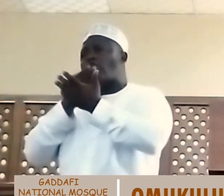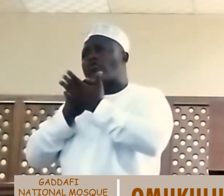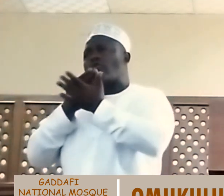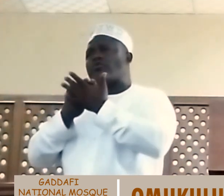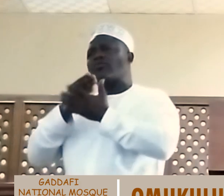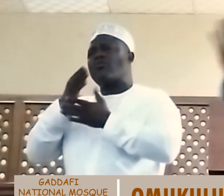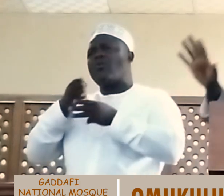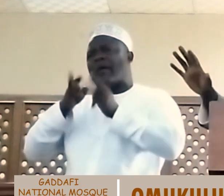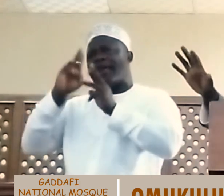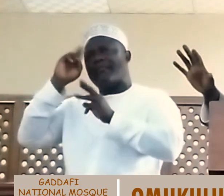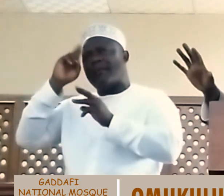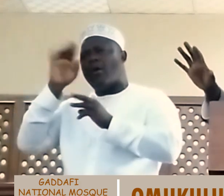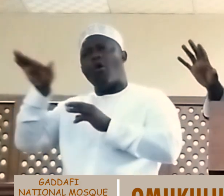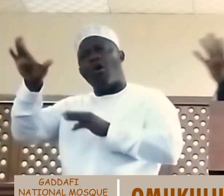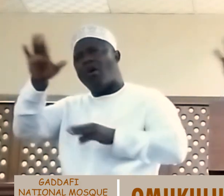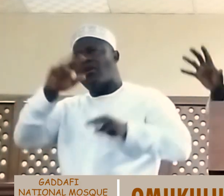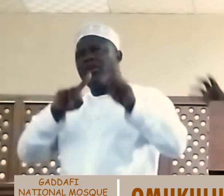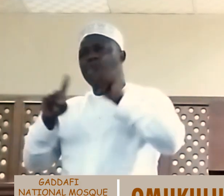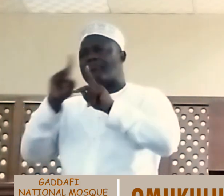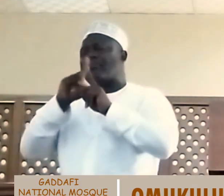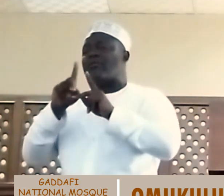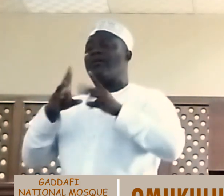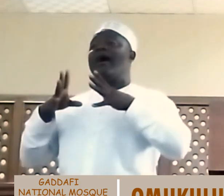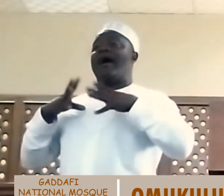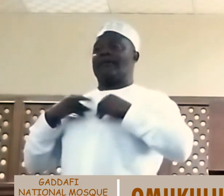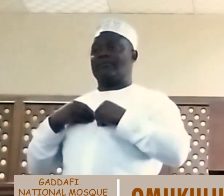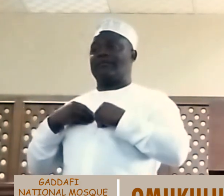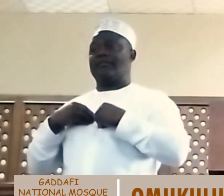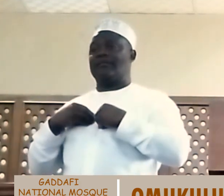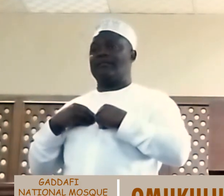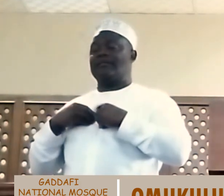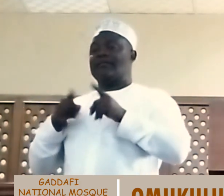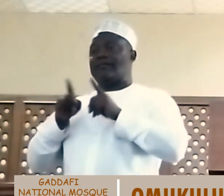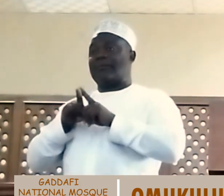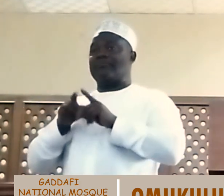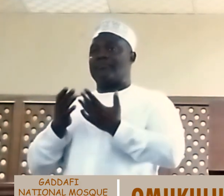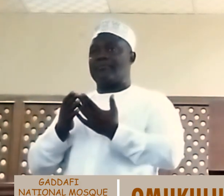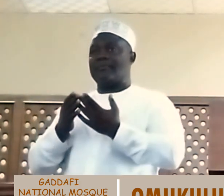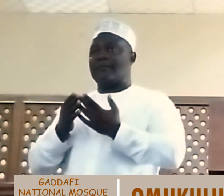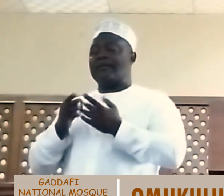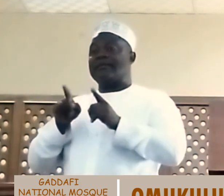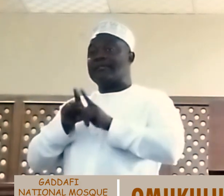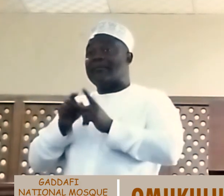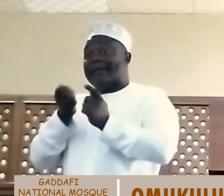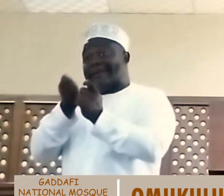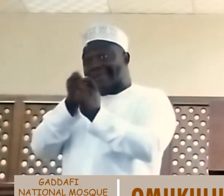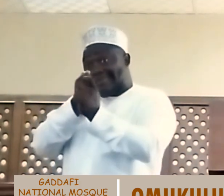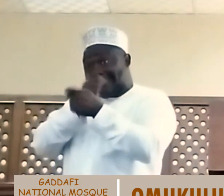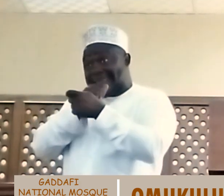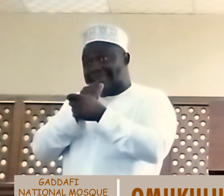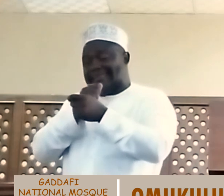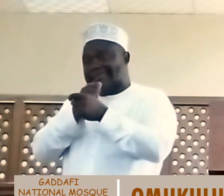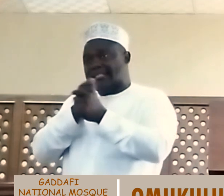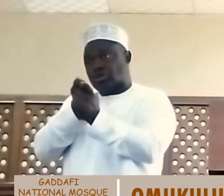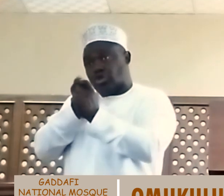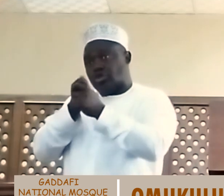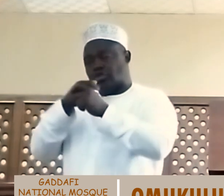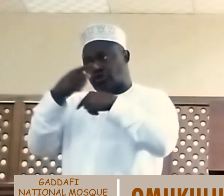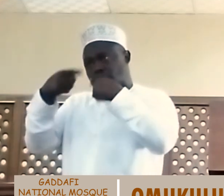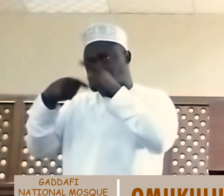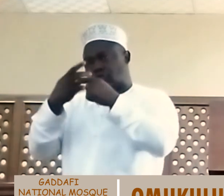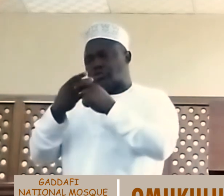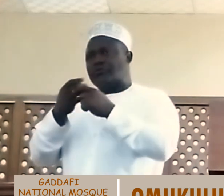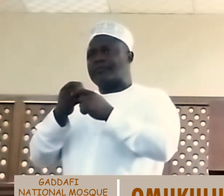nungi mubadubo abakiriza mukongero kuvunula waj'alli